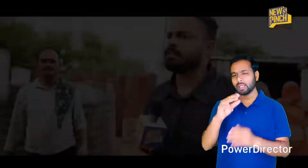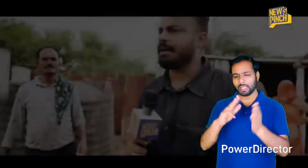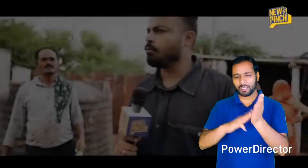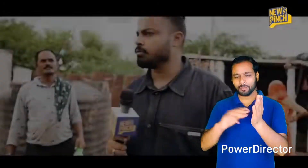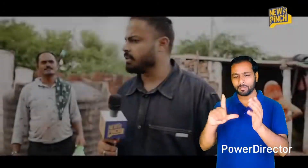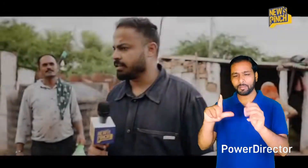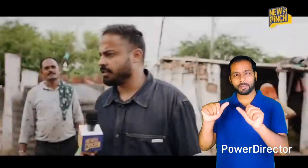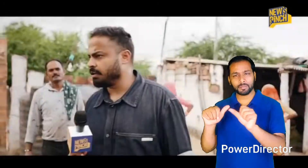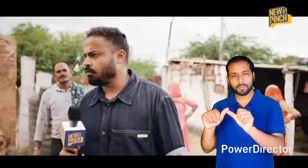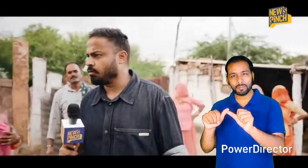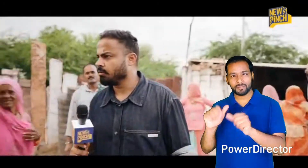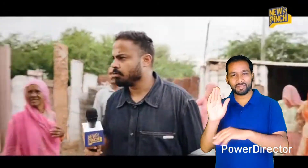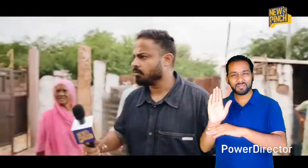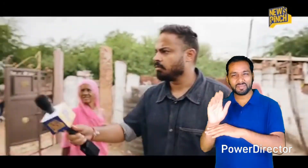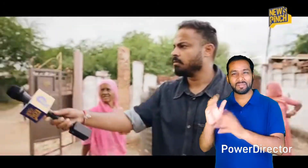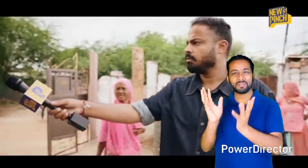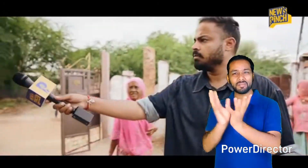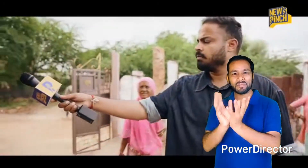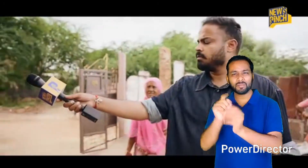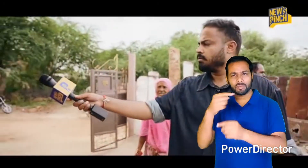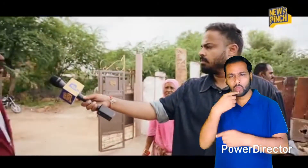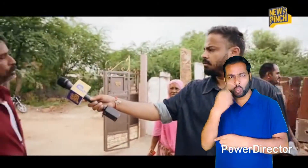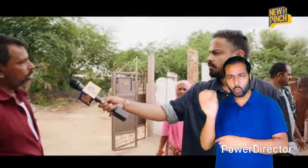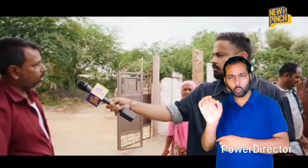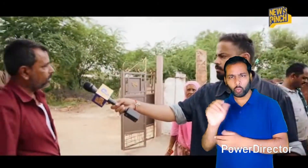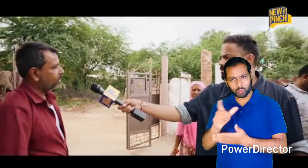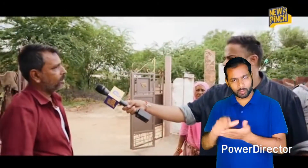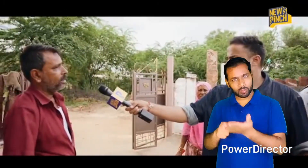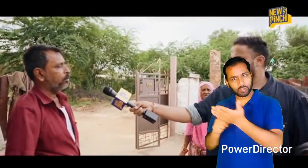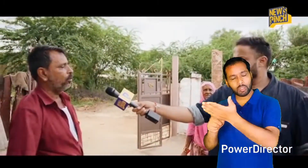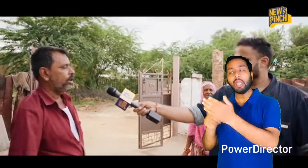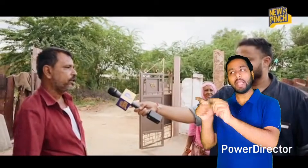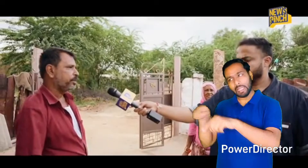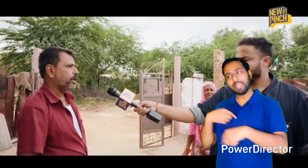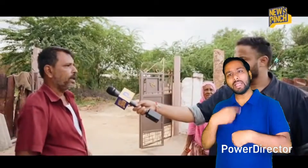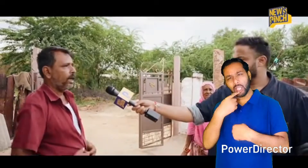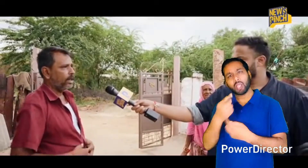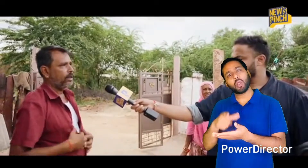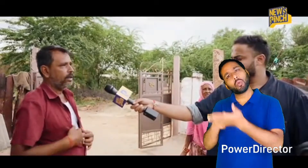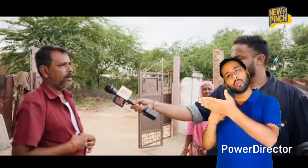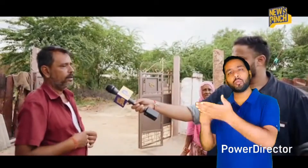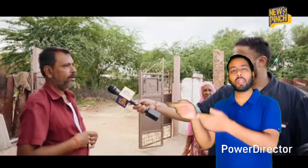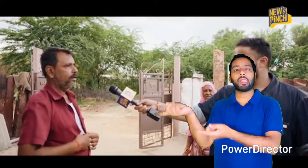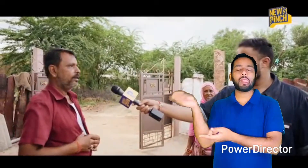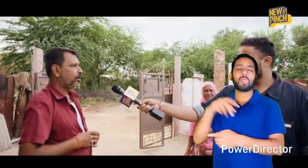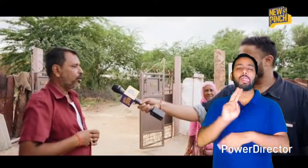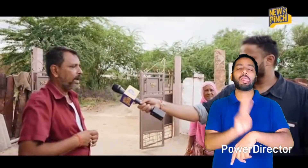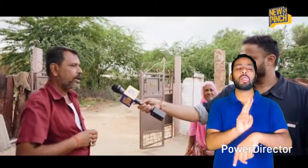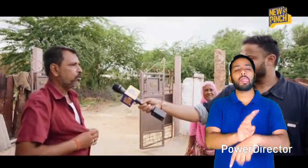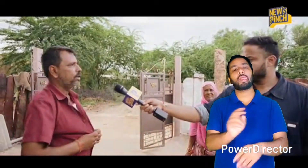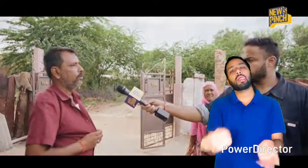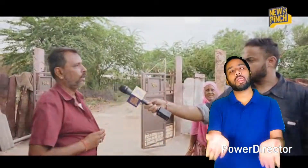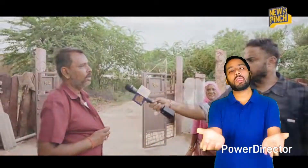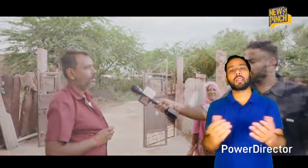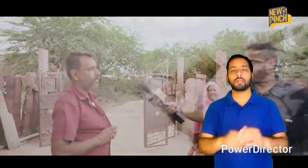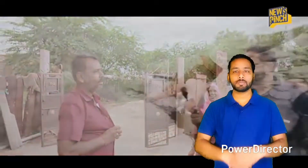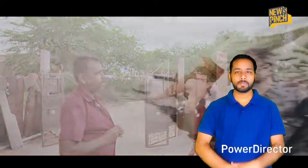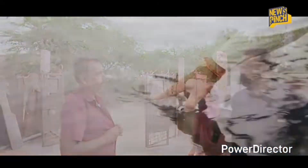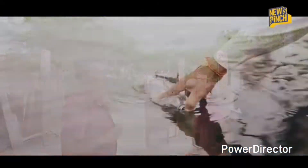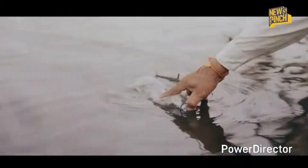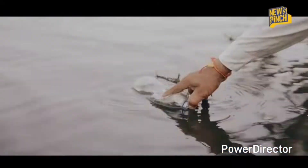आप लोग नेता लोगों से कहते नहीं हो? लोग तो सब आते हैं, वो खांडा पूर्ति करके चले जाते हैं, फॉर्मेलिटी तो सब करते हैं, आते हैं, लेकिन वो फायदा कुछ नहीं